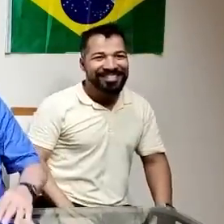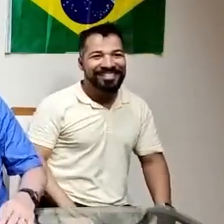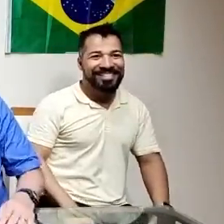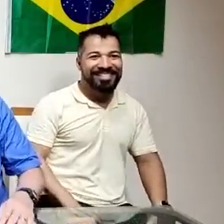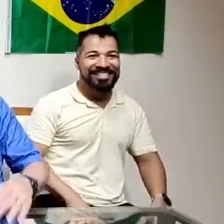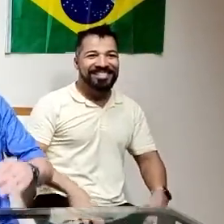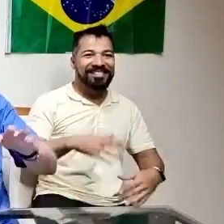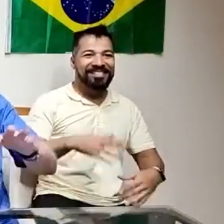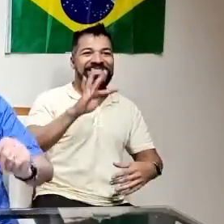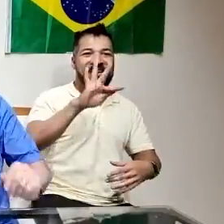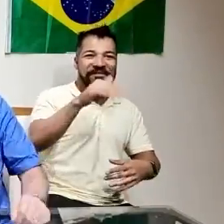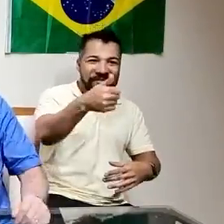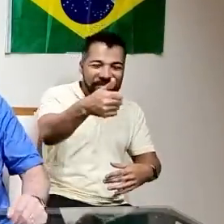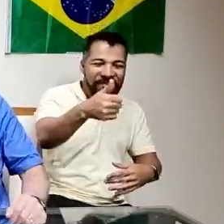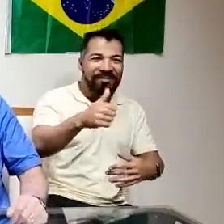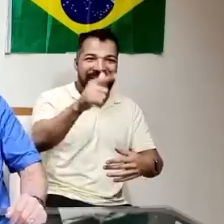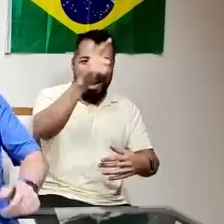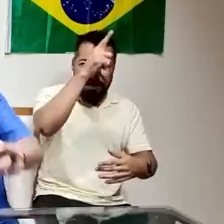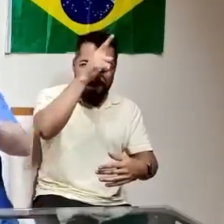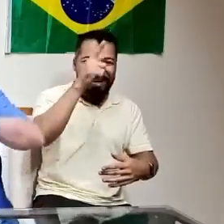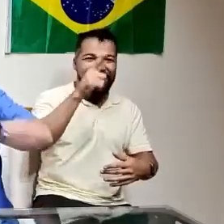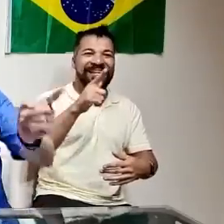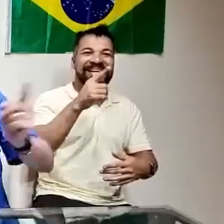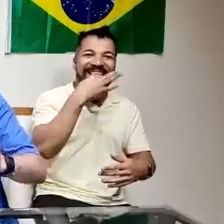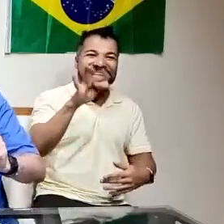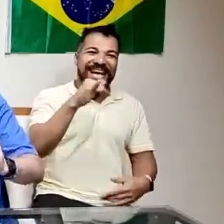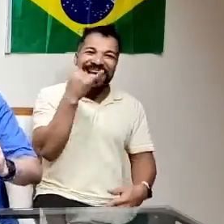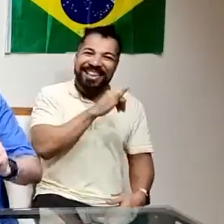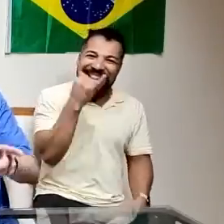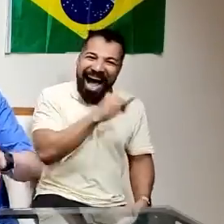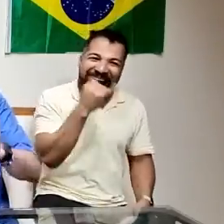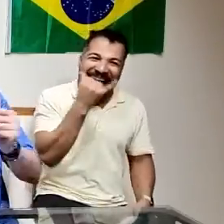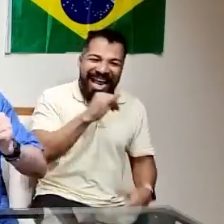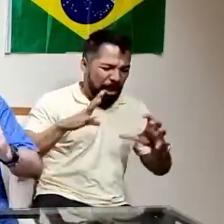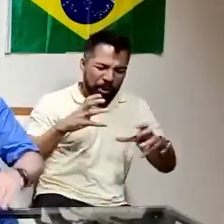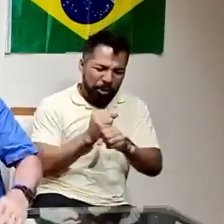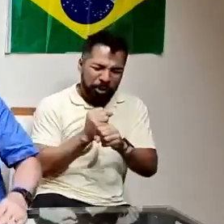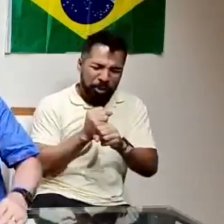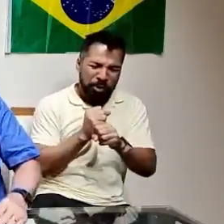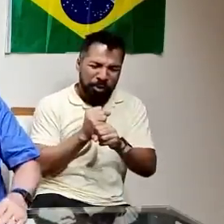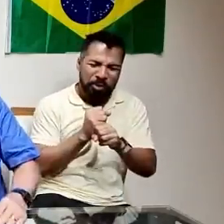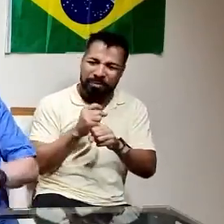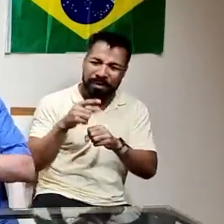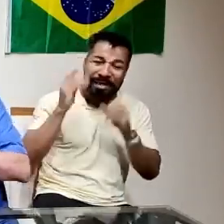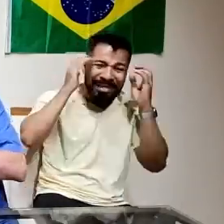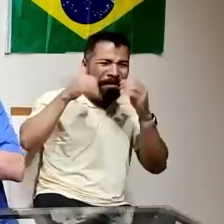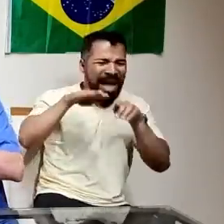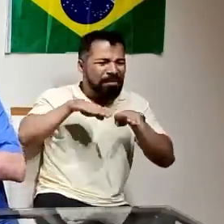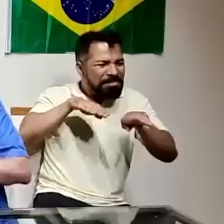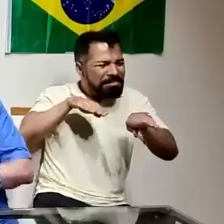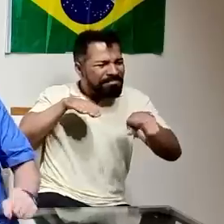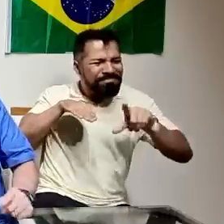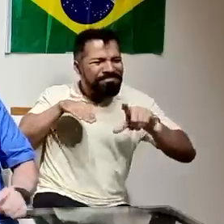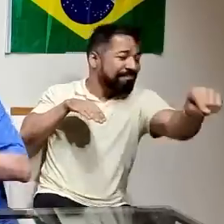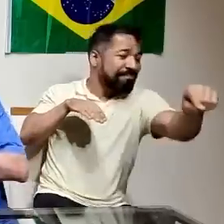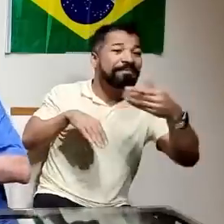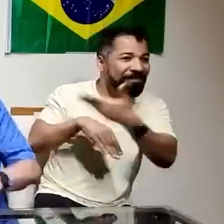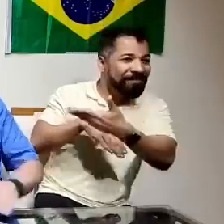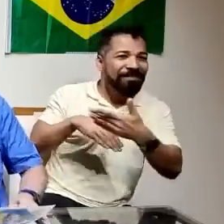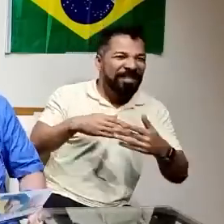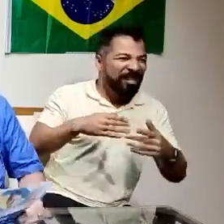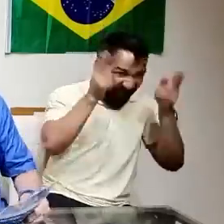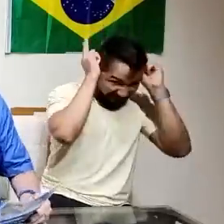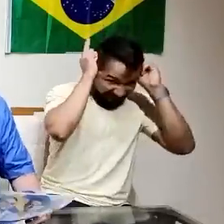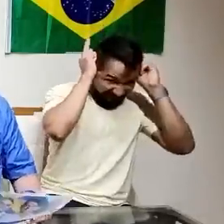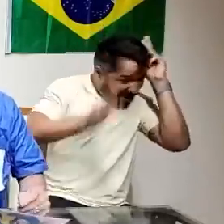Prost, Keck Rosberg, já era. Todos juntos, né? Não dá de chegar perto de você. Estamos aqui o nosso de flash